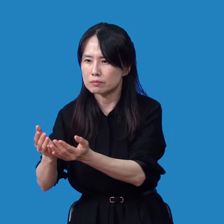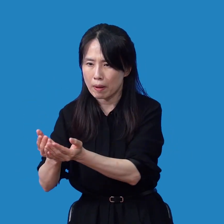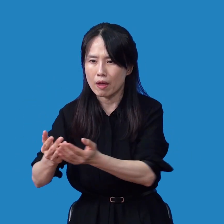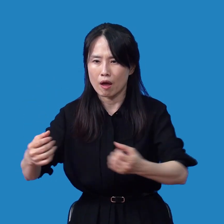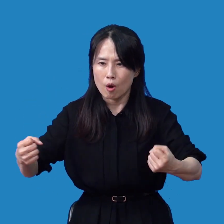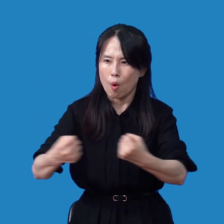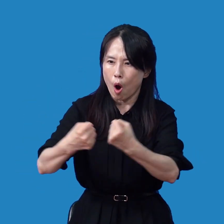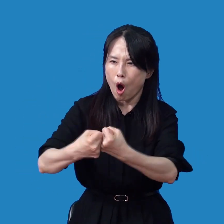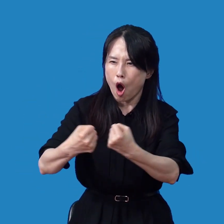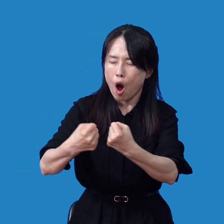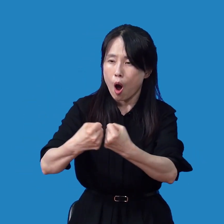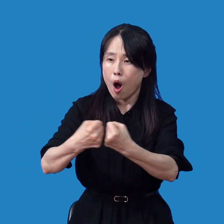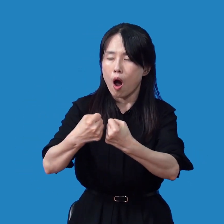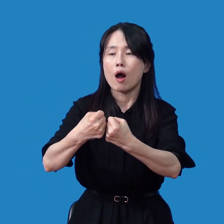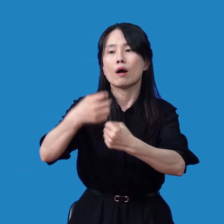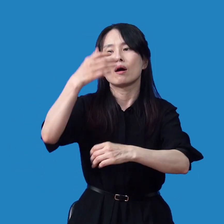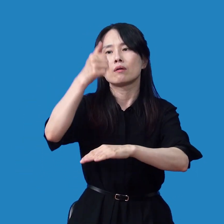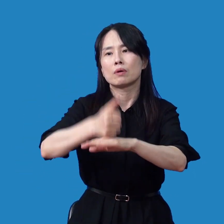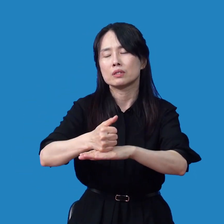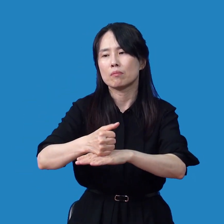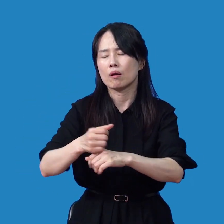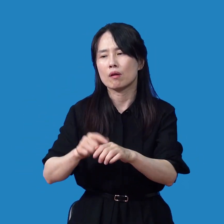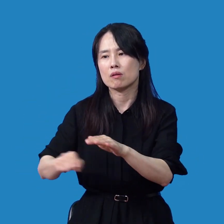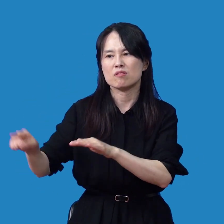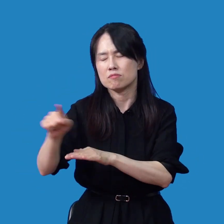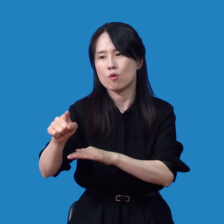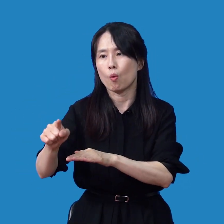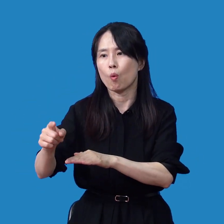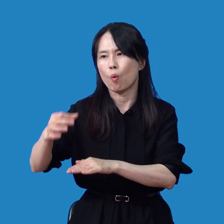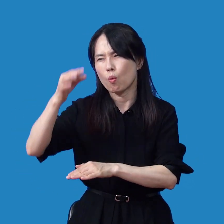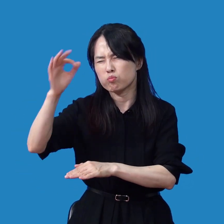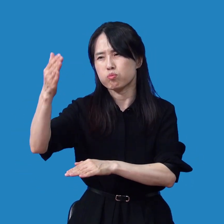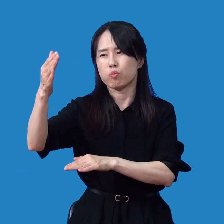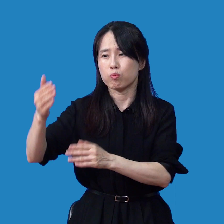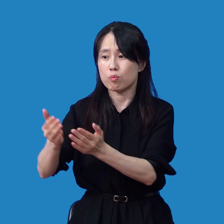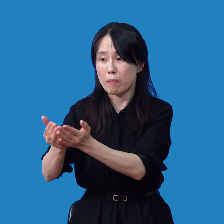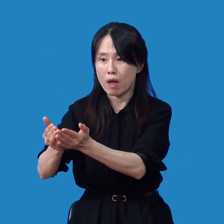낡은 배로 최신식 프랑스의 함선을 격파하지요.